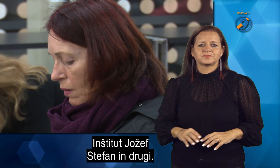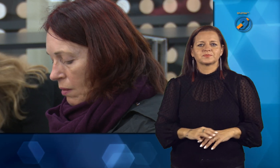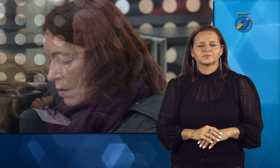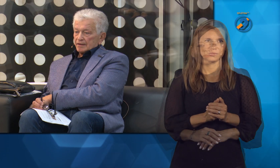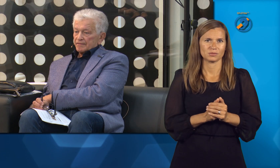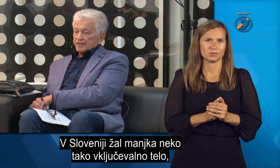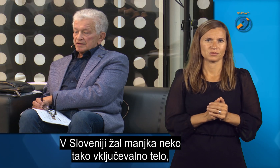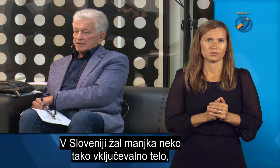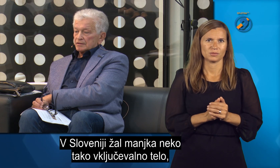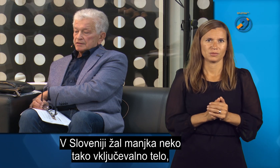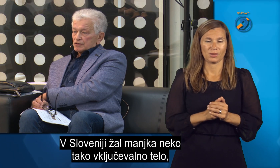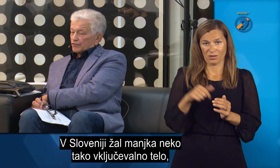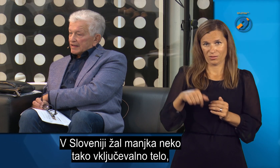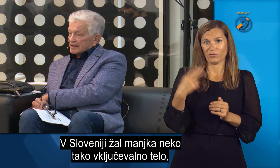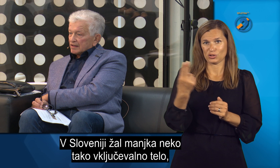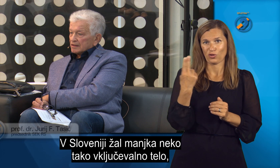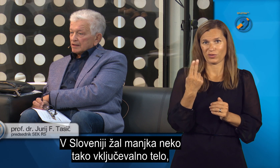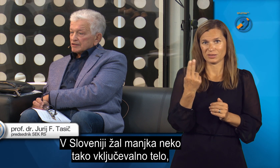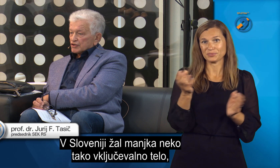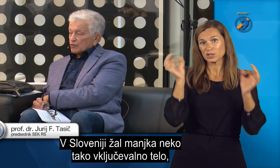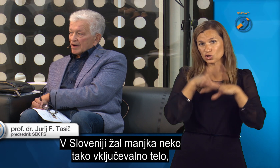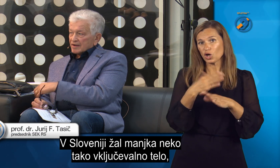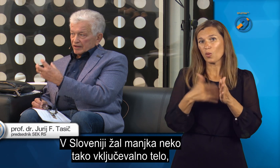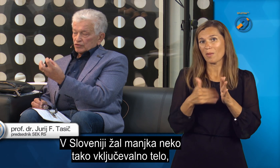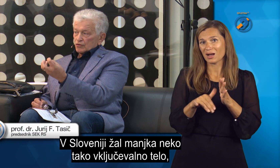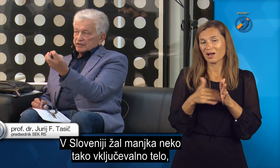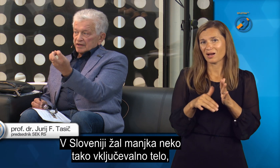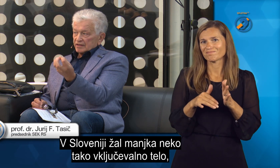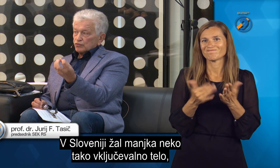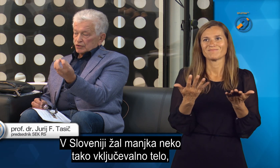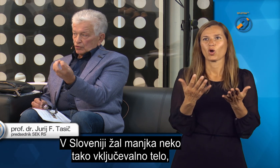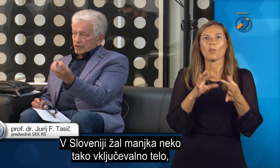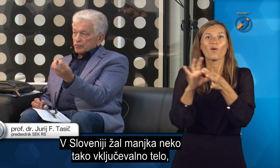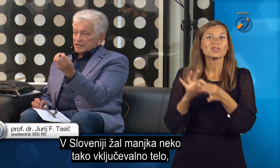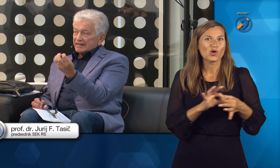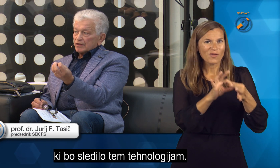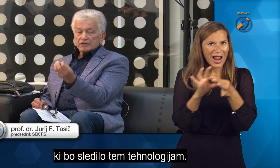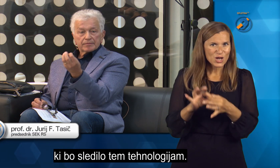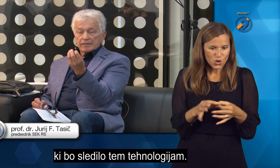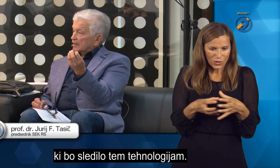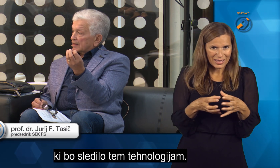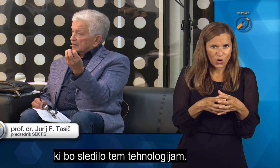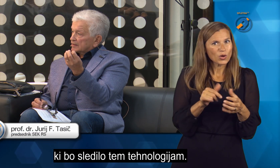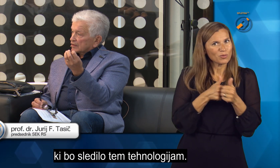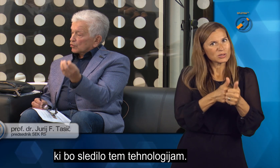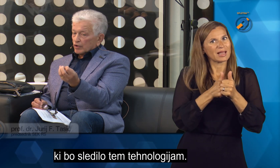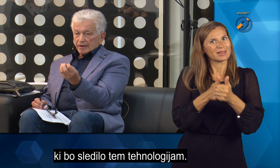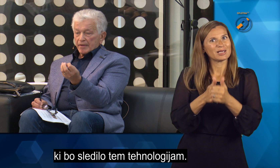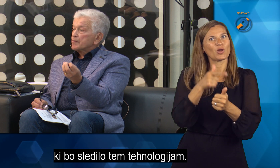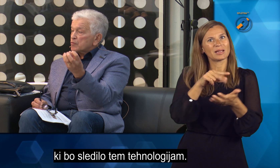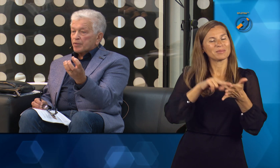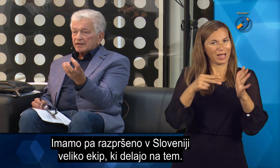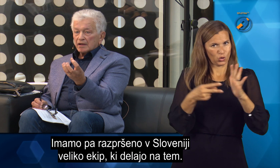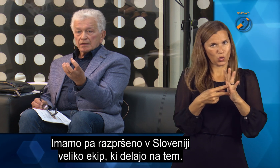drugi. V Sloveniji žal manjka neko tako integrativno telo, ki bo sledilo tem